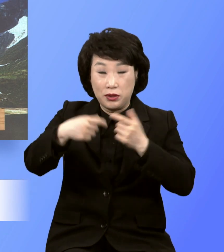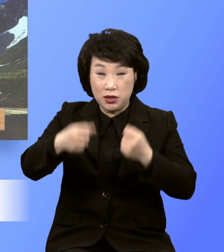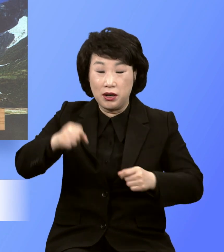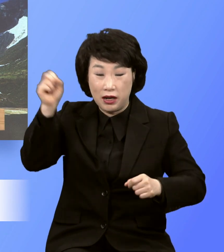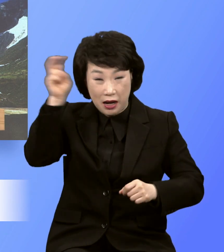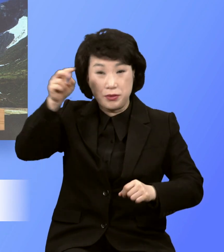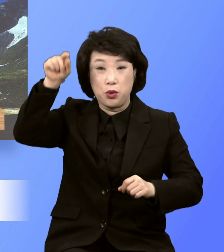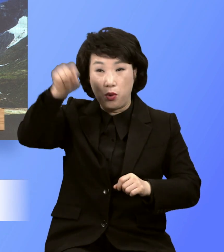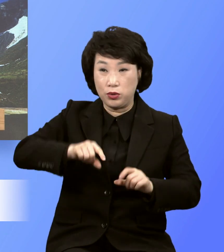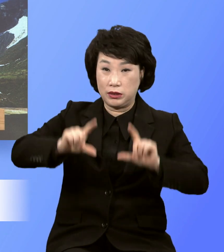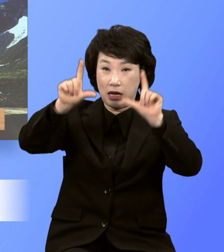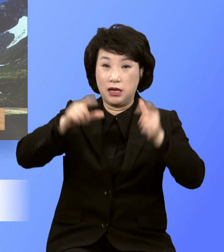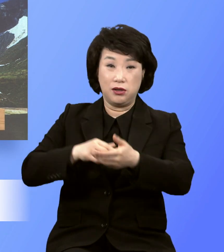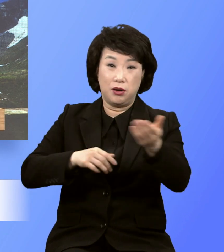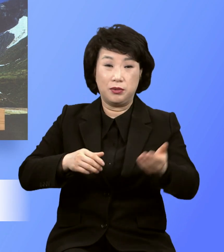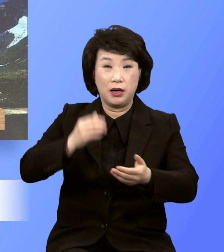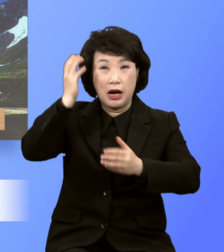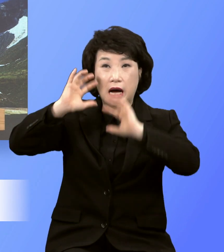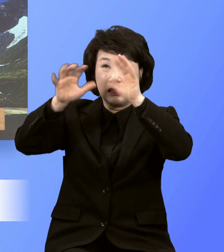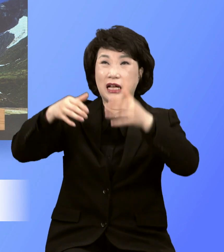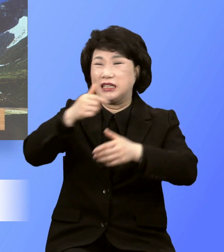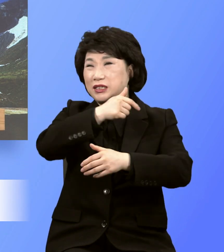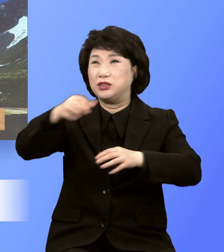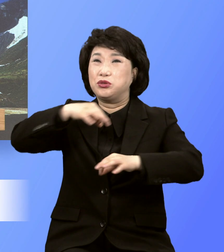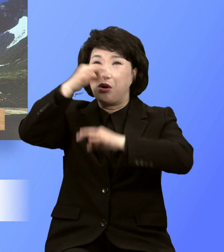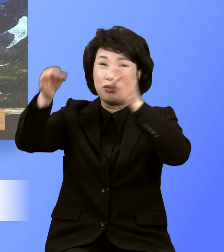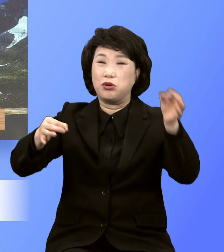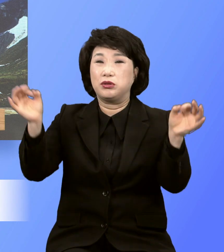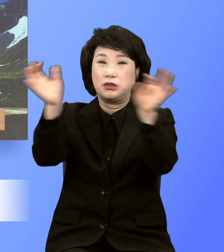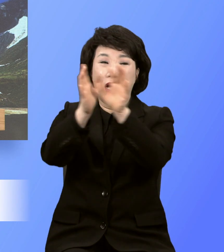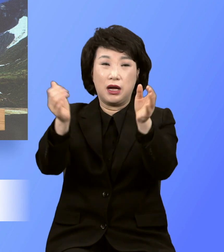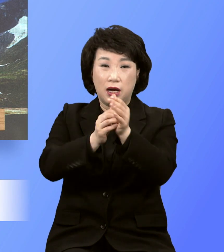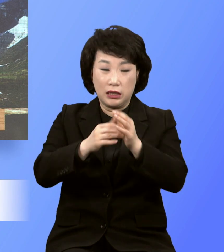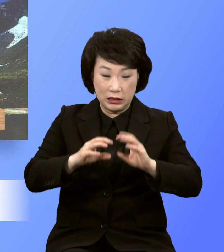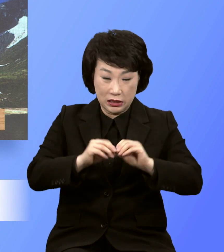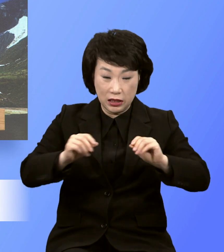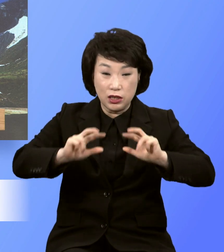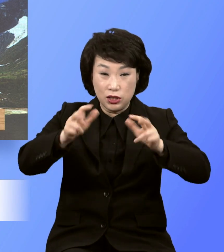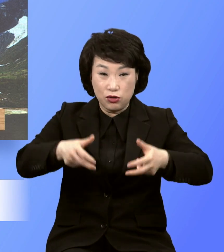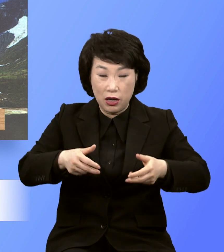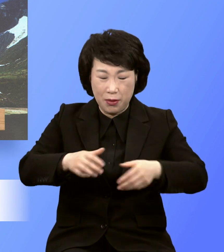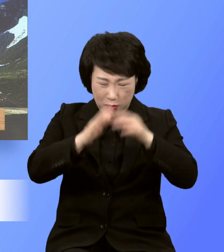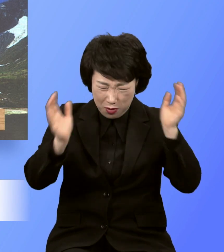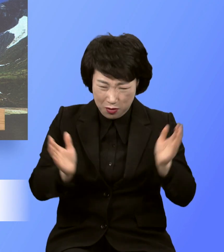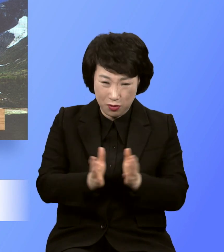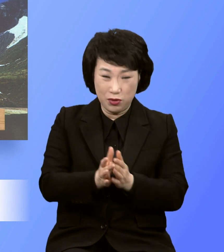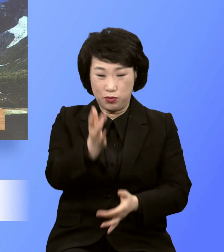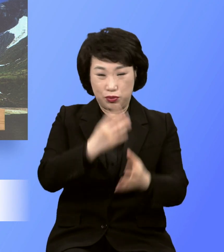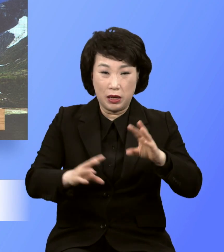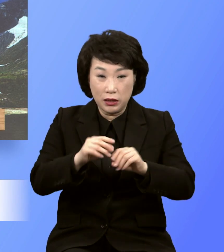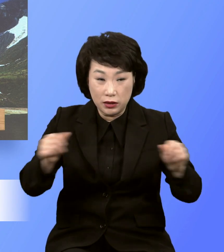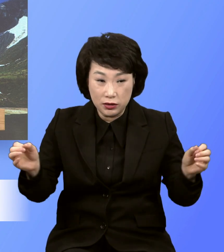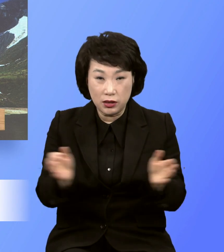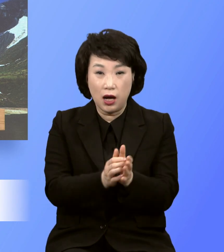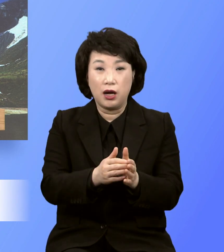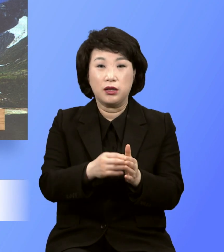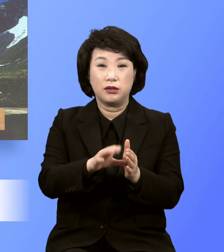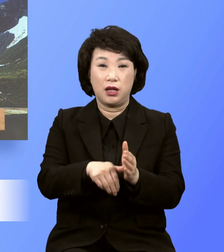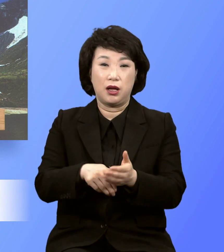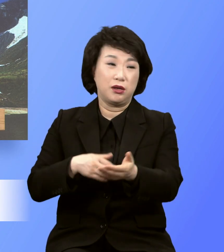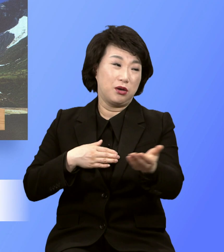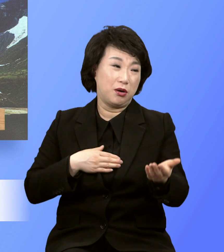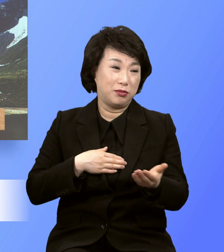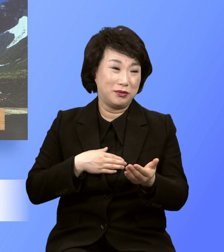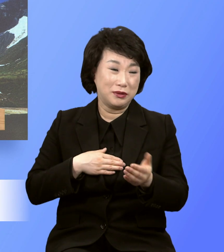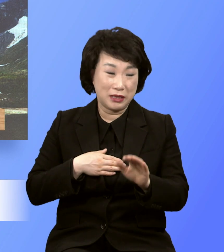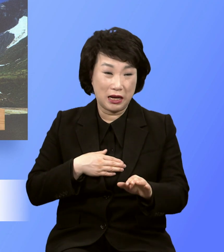그날에 하늘은 큰 소리로 떠나가고 땅의 지부의 체질은 불에 풀어져 녹아 없어져 버리고